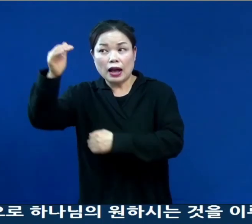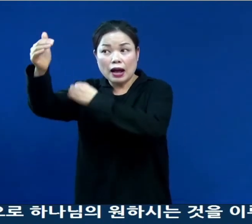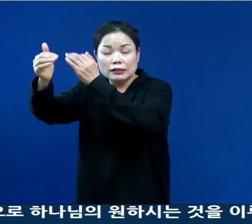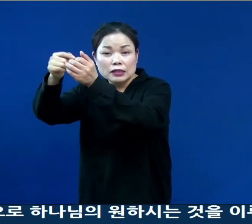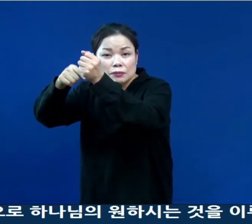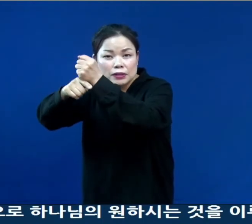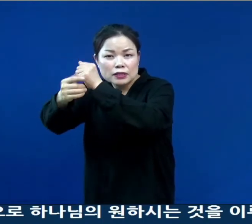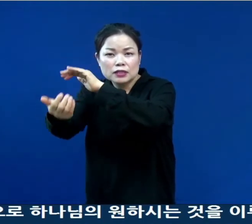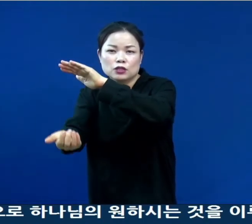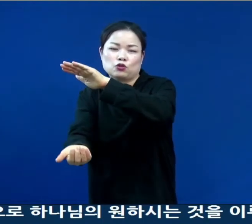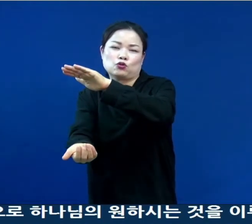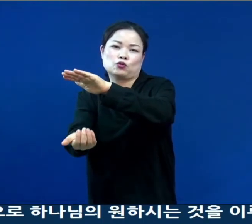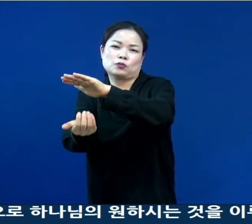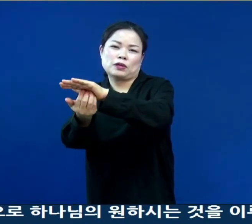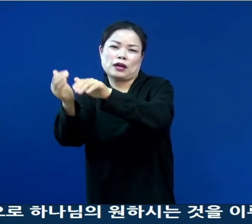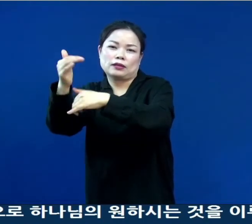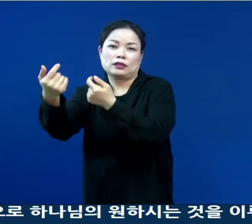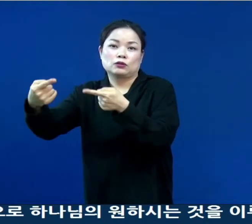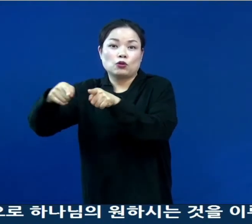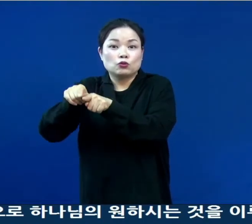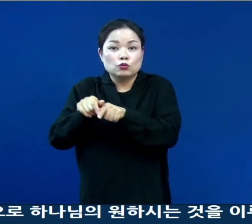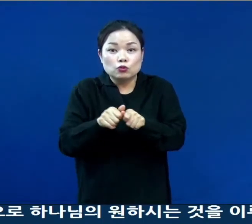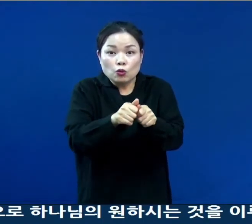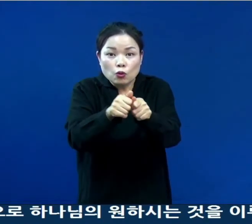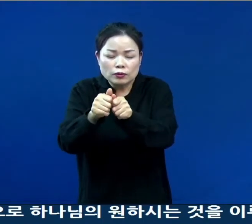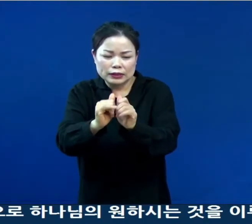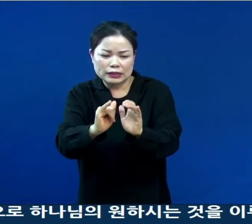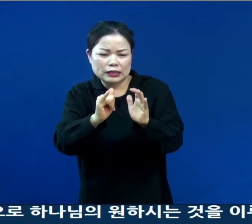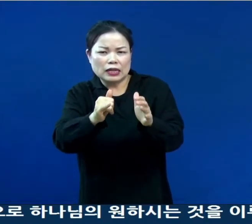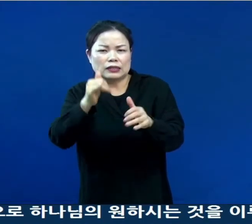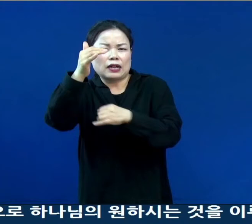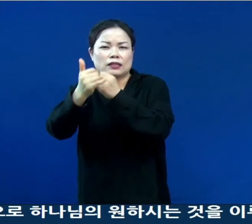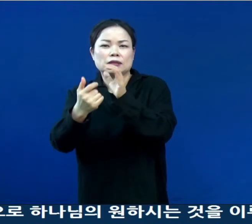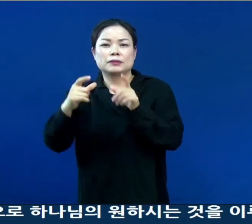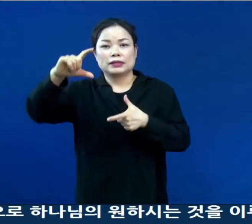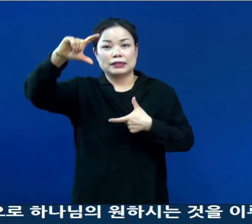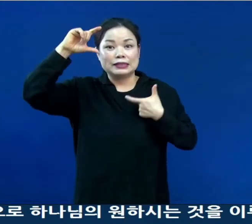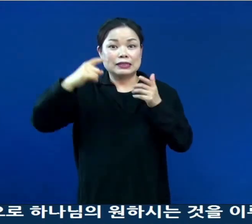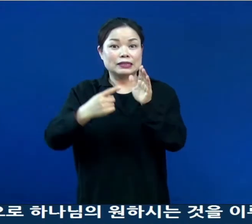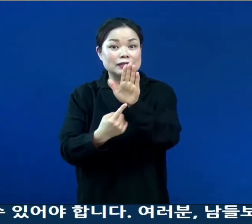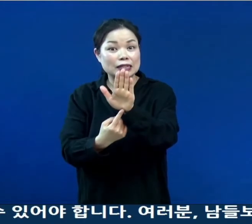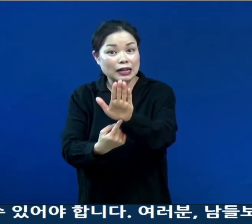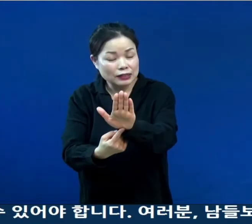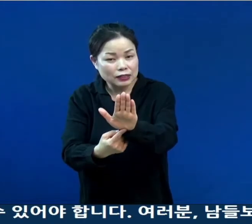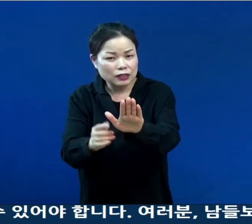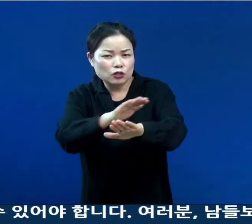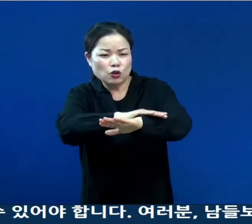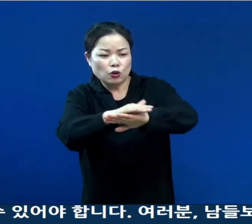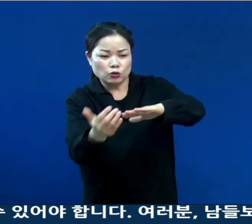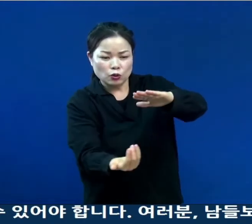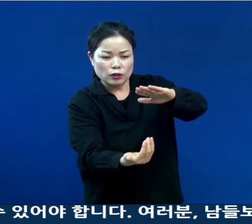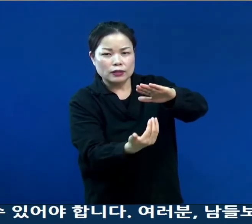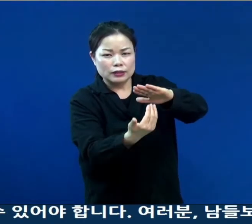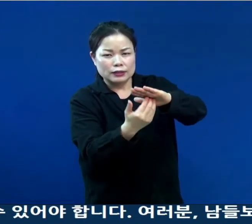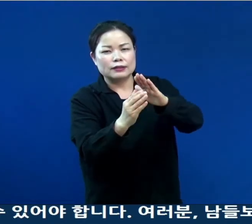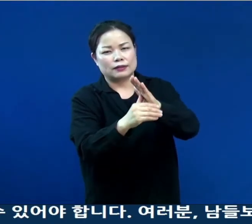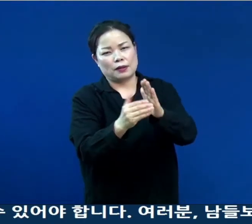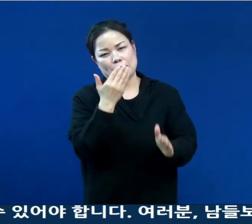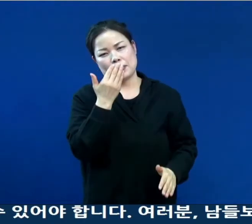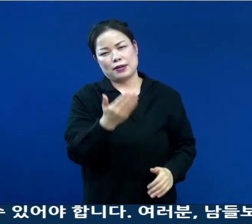하나님의 뜻을 이루며 하나님과 동행함으로 세상에 하나님을 드러내는 것이 곧 형통이라는 확신이 있을 때